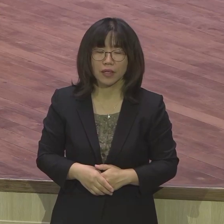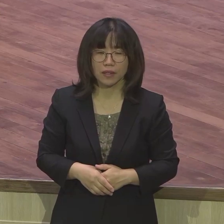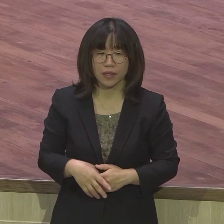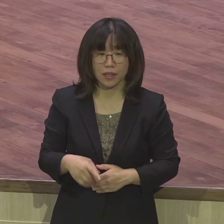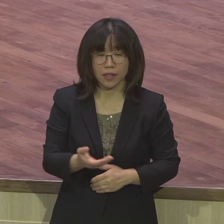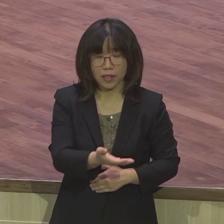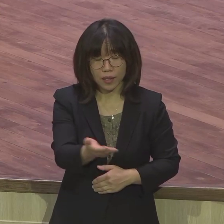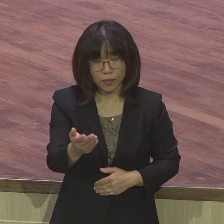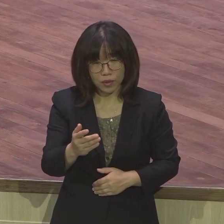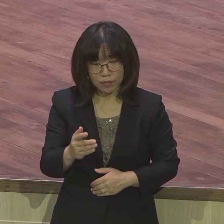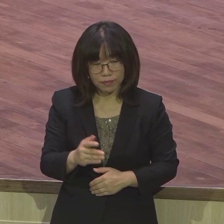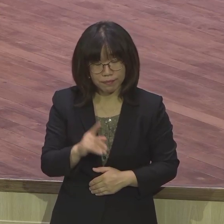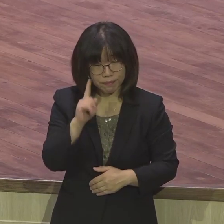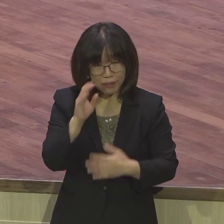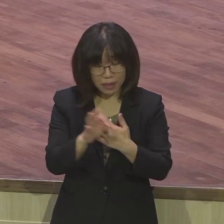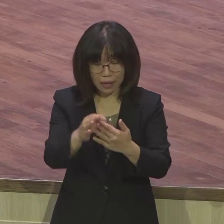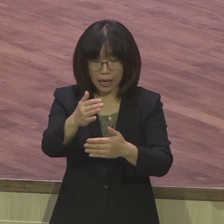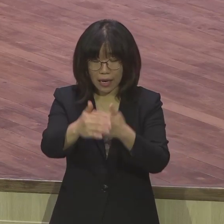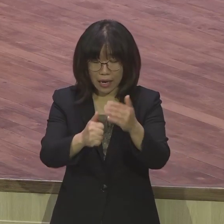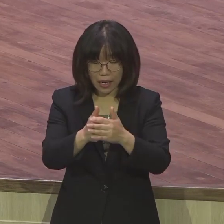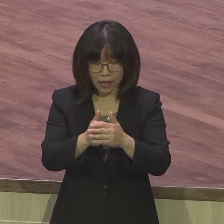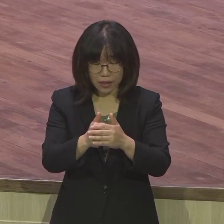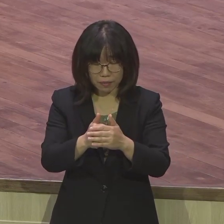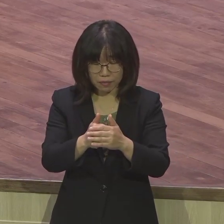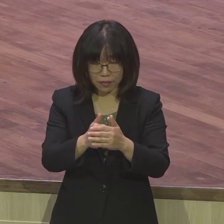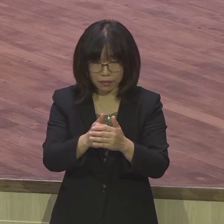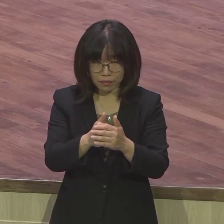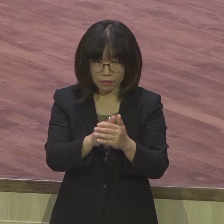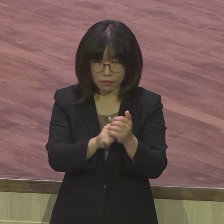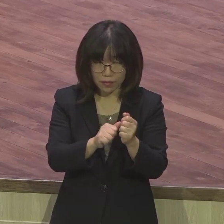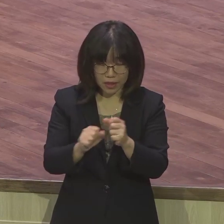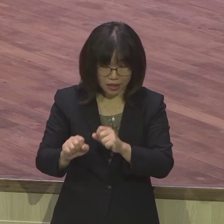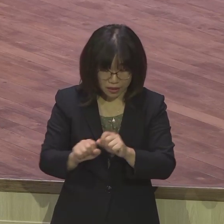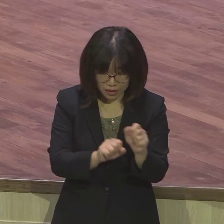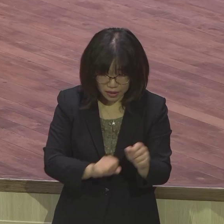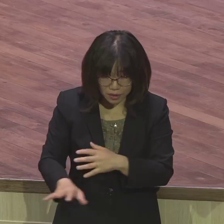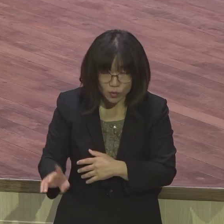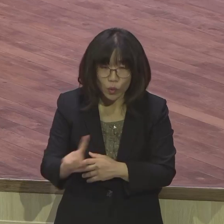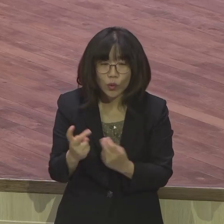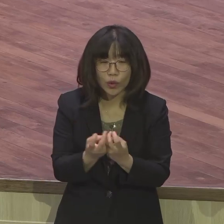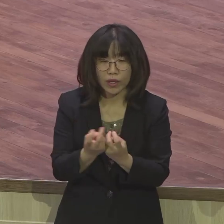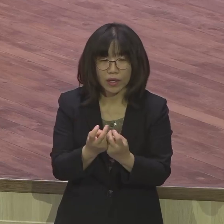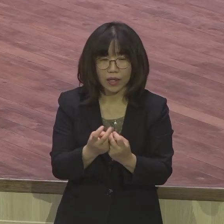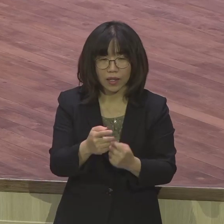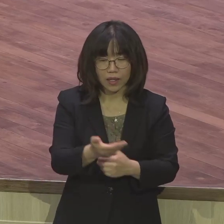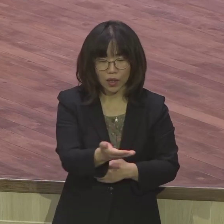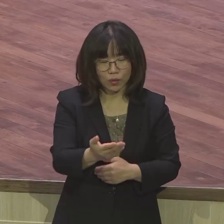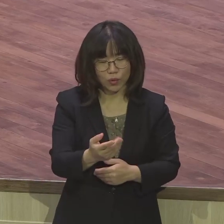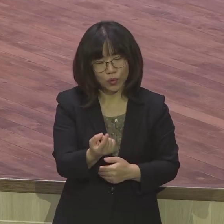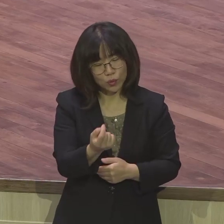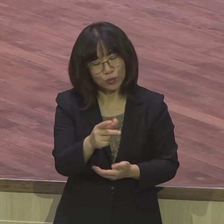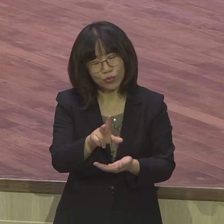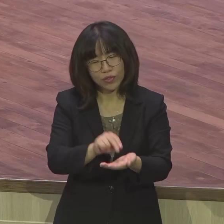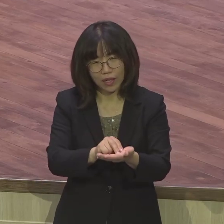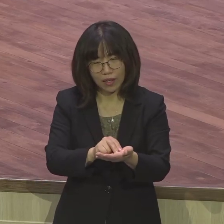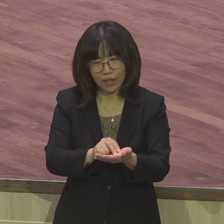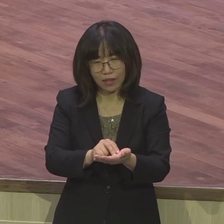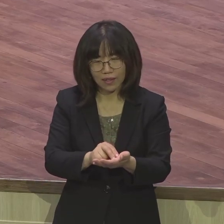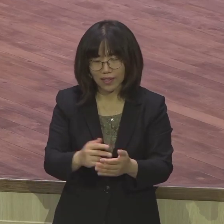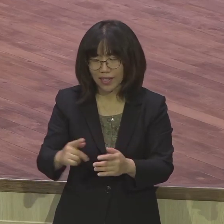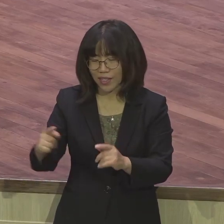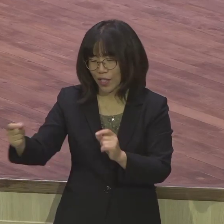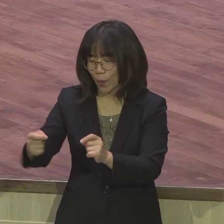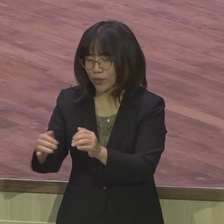문제로, 정신의 문제로, 물질의 문제로, 가정의 문제로. 그러니까 옆에 분과 인사하시기